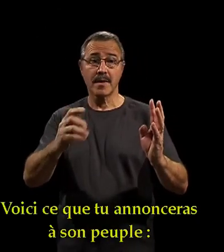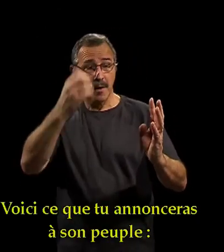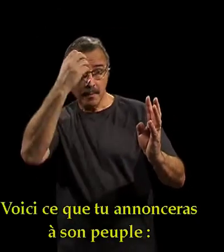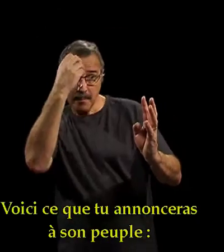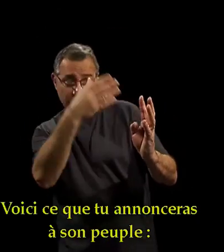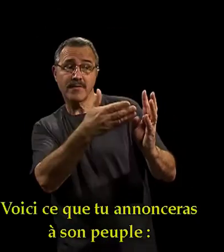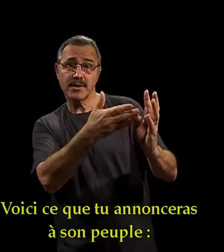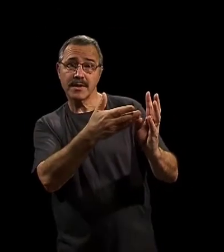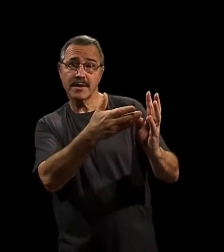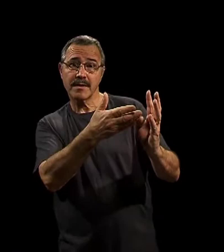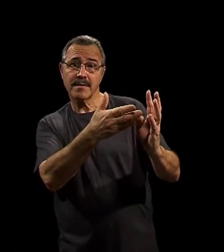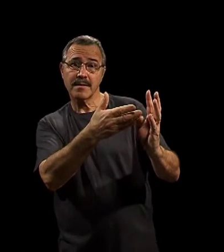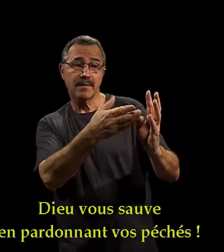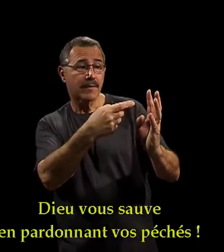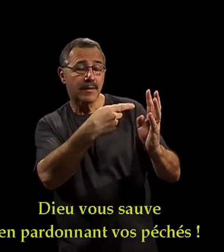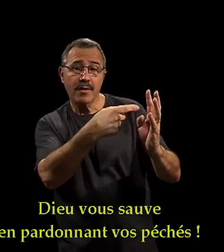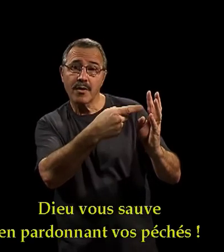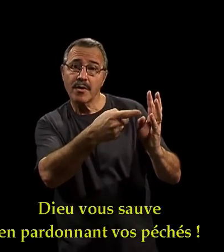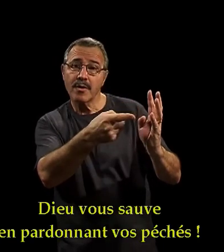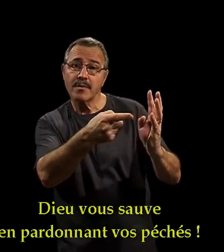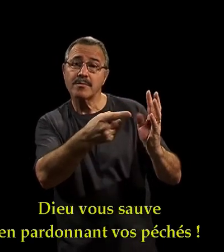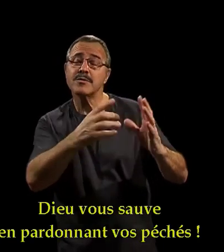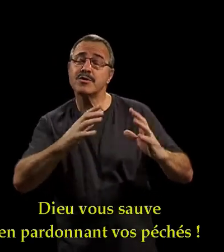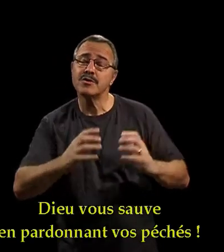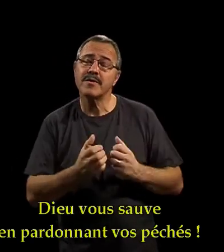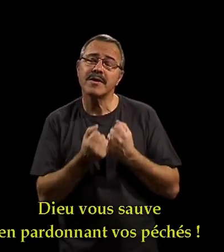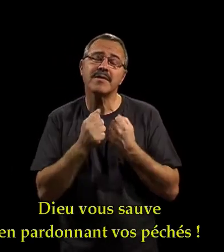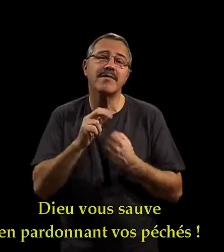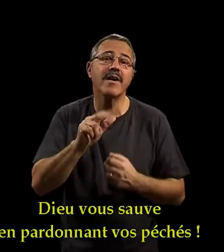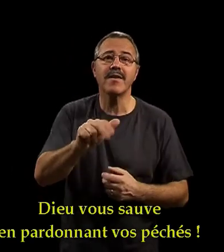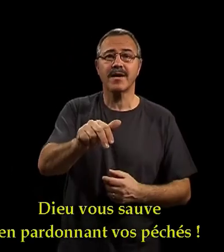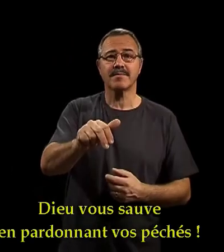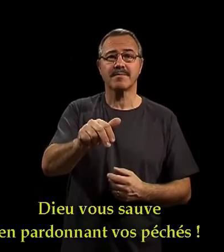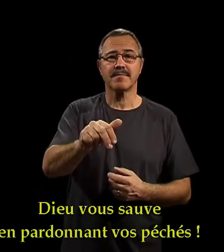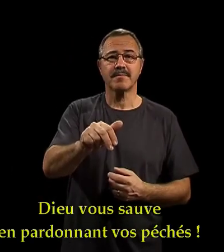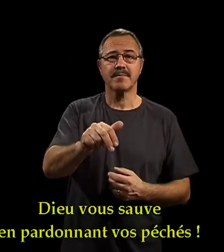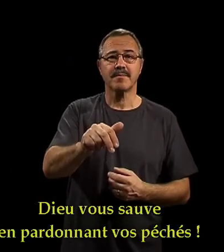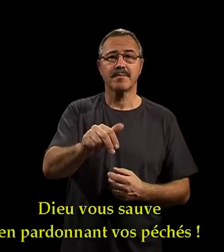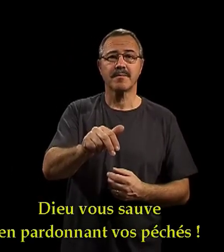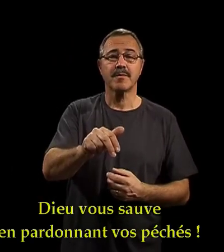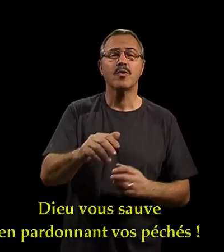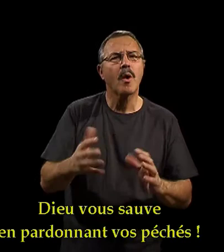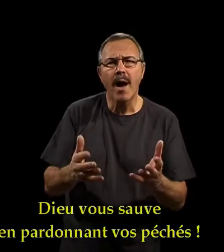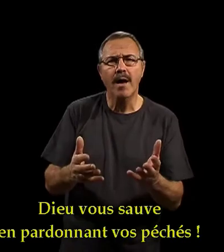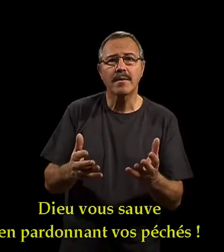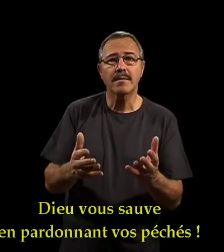Voici ce que tu annonceras à son peuple. Dieu vous sauve en pardonnant vos péchés.